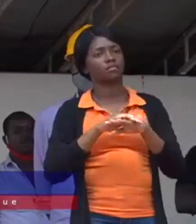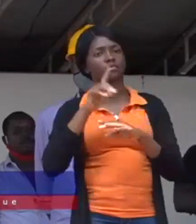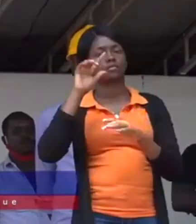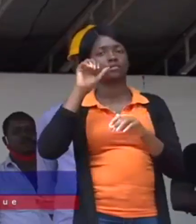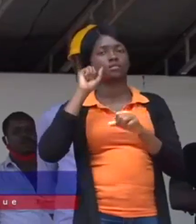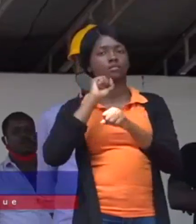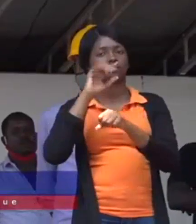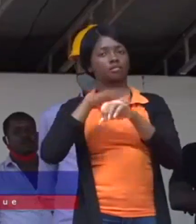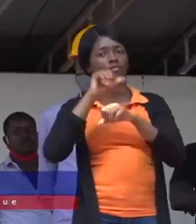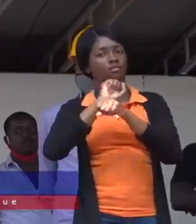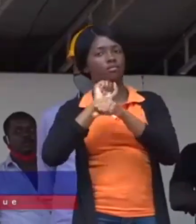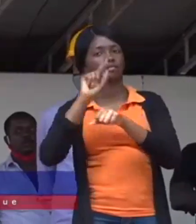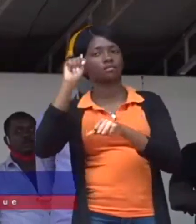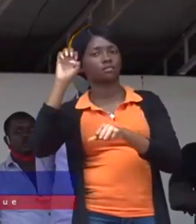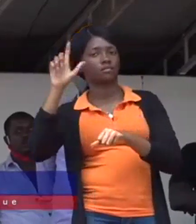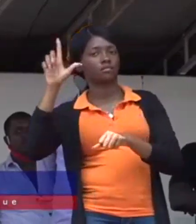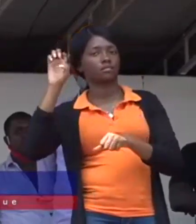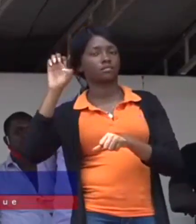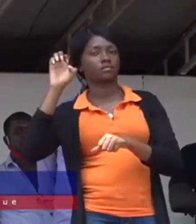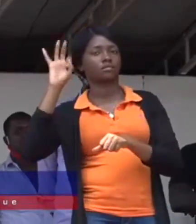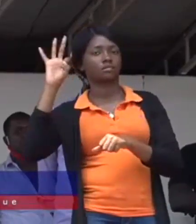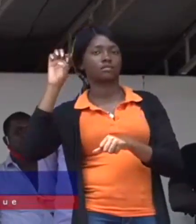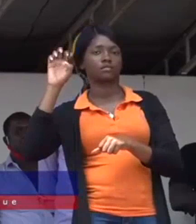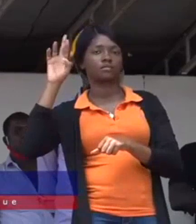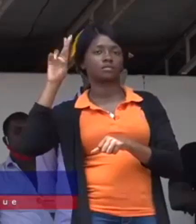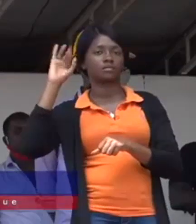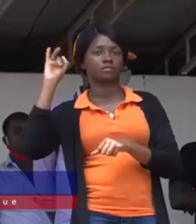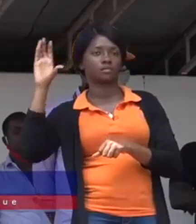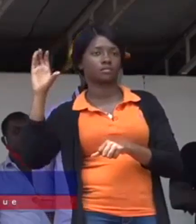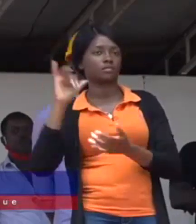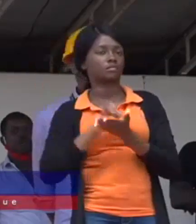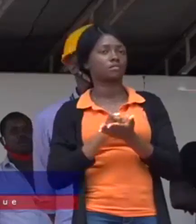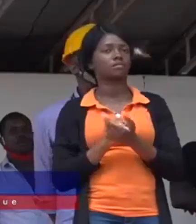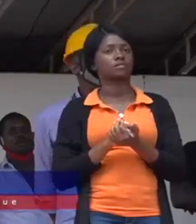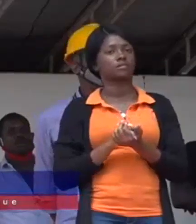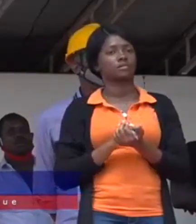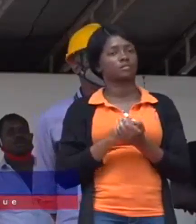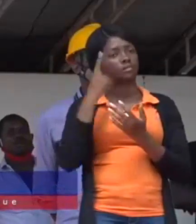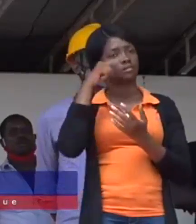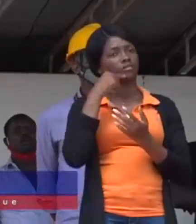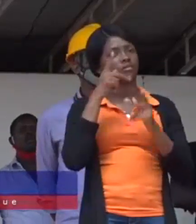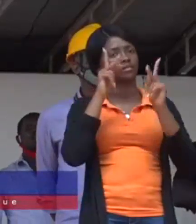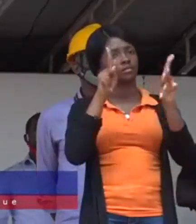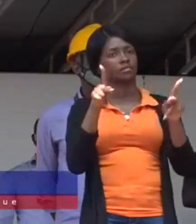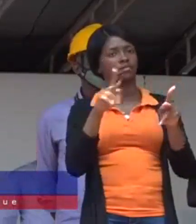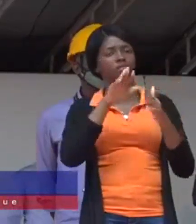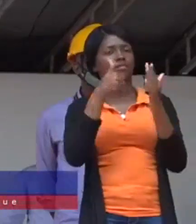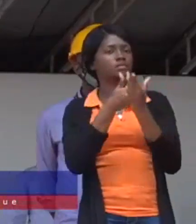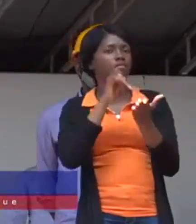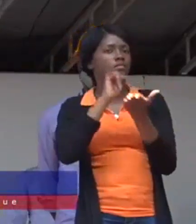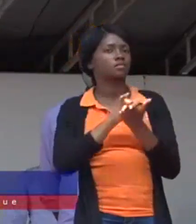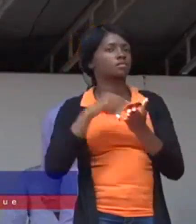téléphérique citadelle là, c'est compagnie de Doppelmayr, compagnie autrichienne. C'est pour me dire nous que moun yo, tout ça nous dit